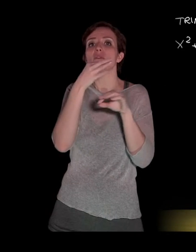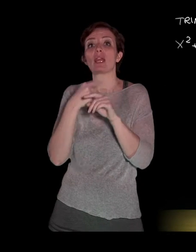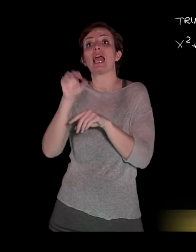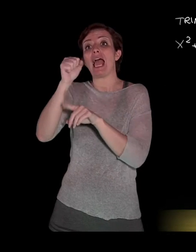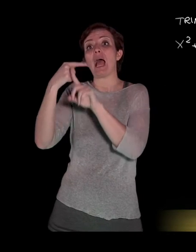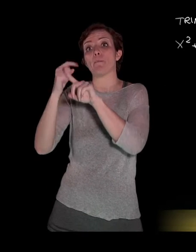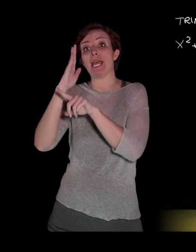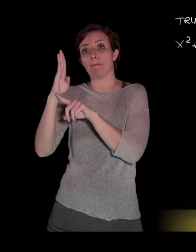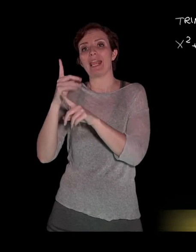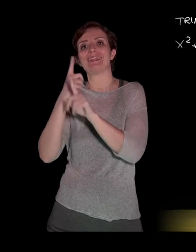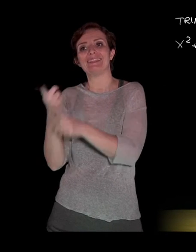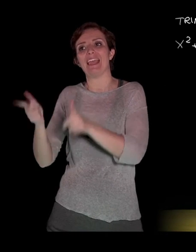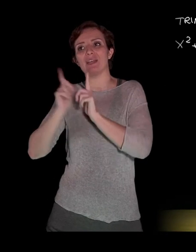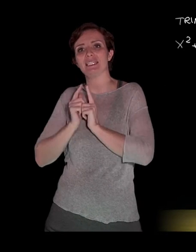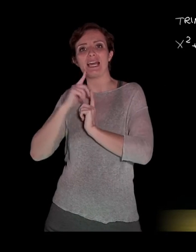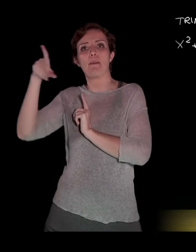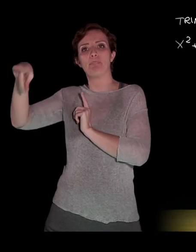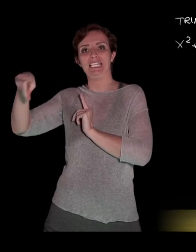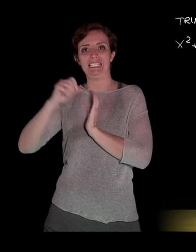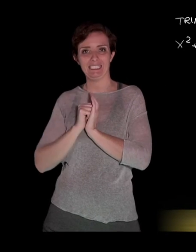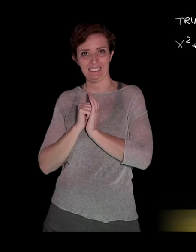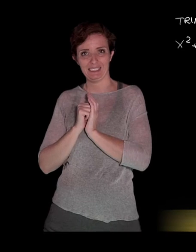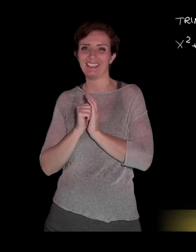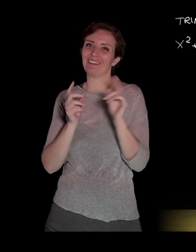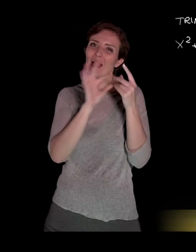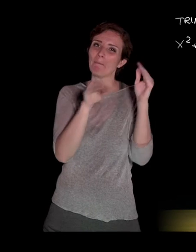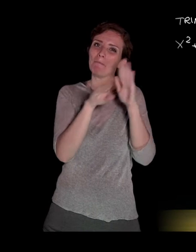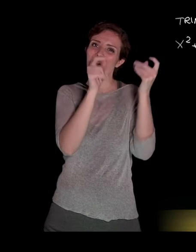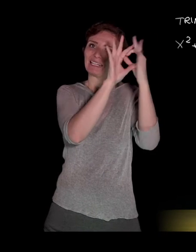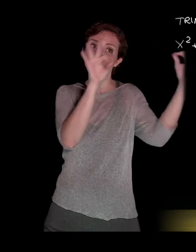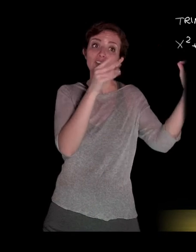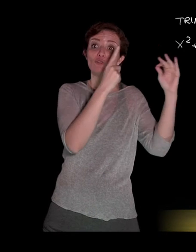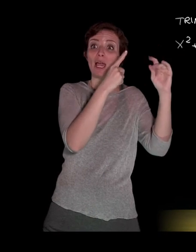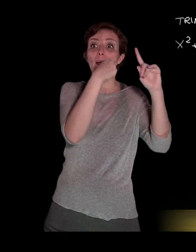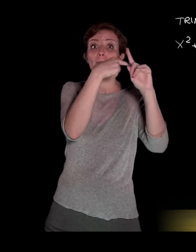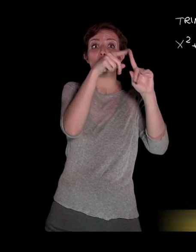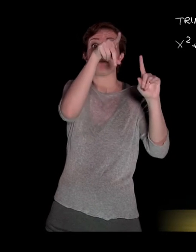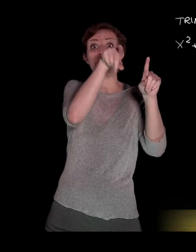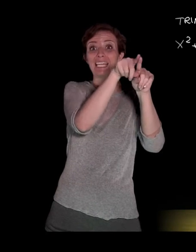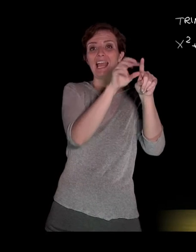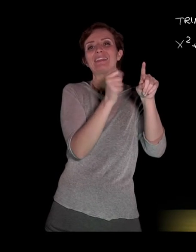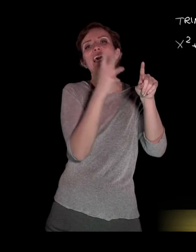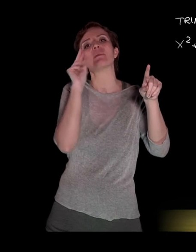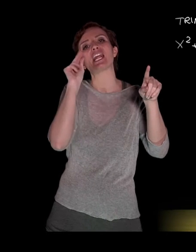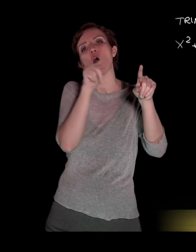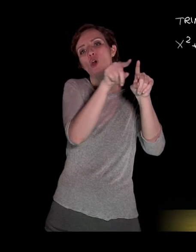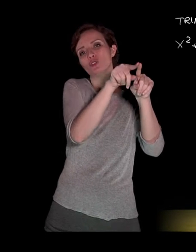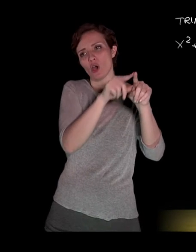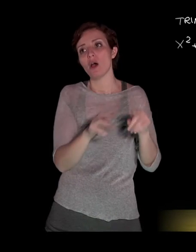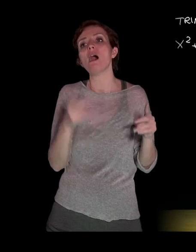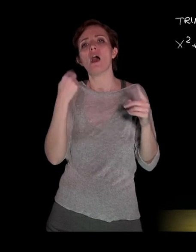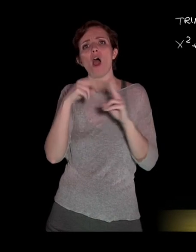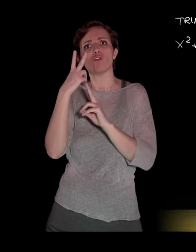* b restituiscano il termine Noto e quindi il valore P presente nel trinomio di partenza trovati questi due numeri è